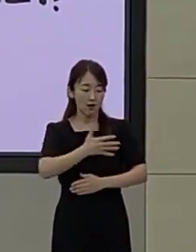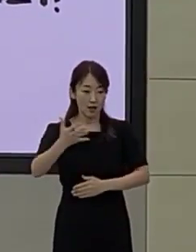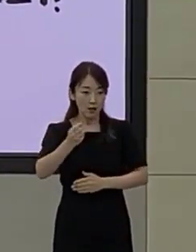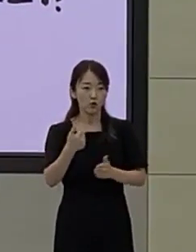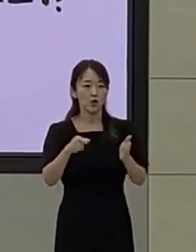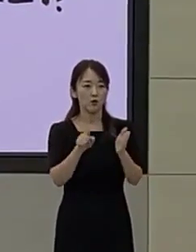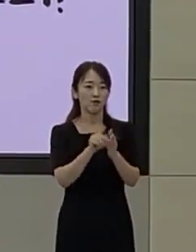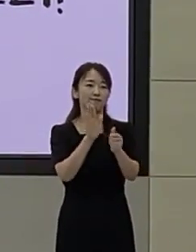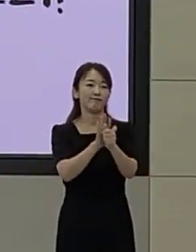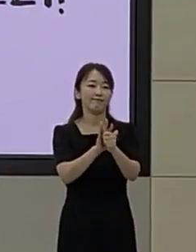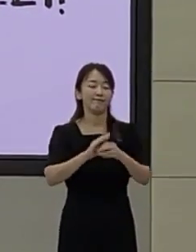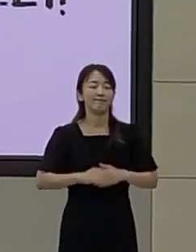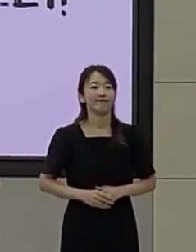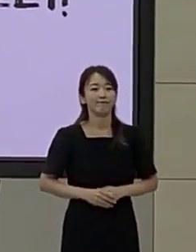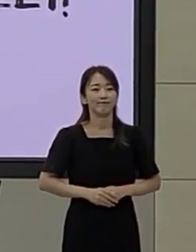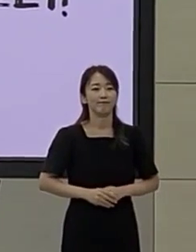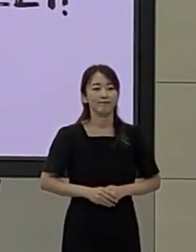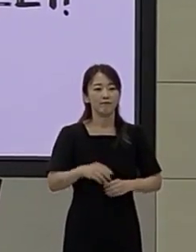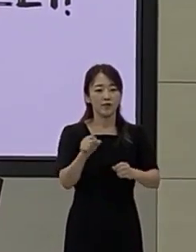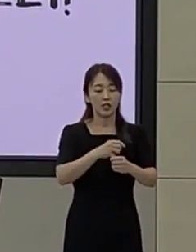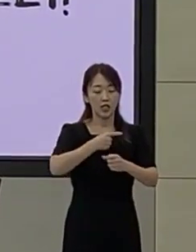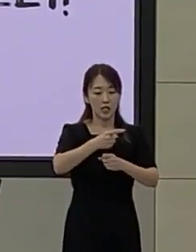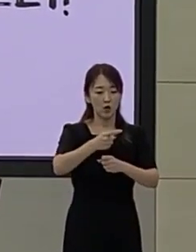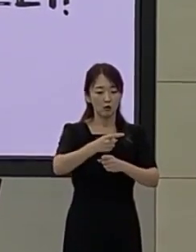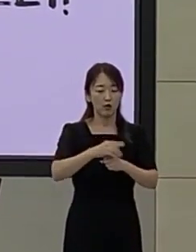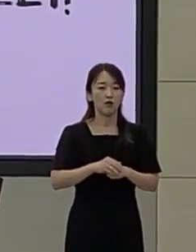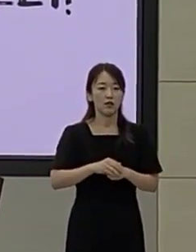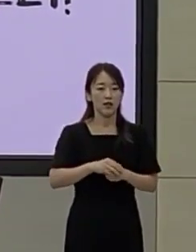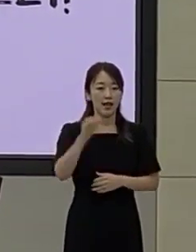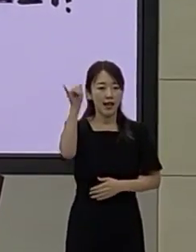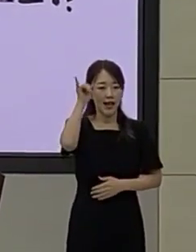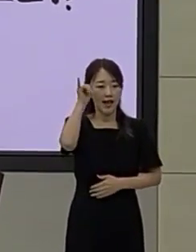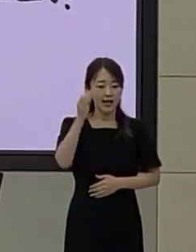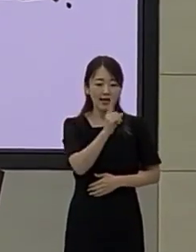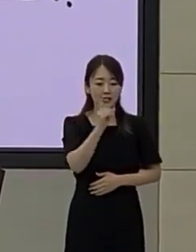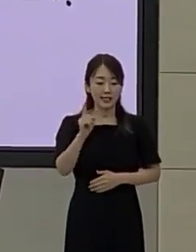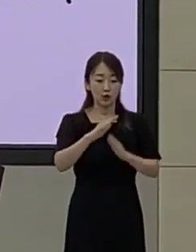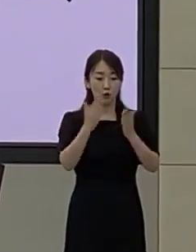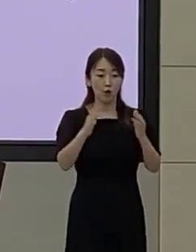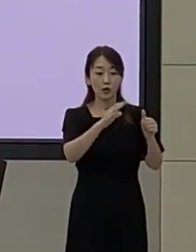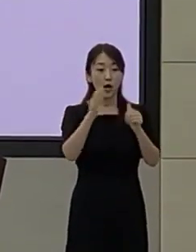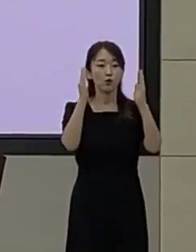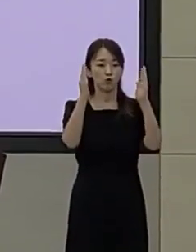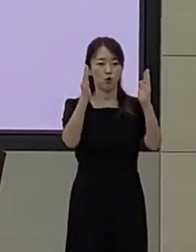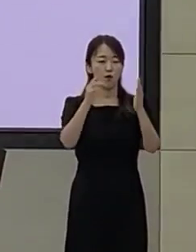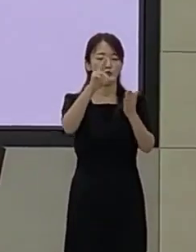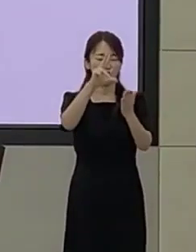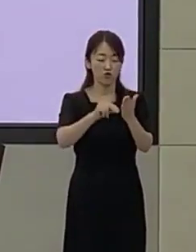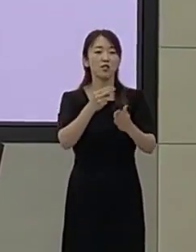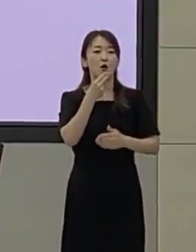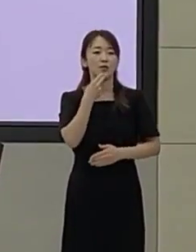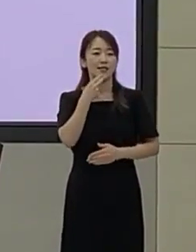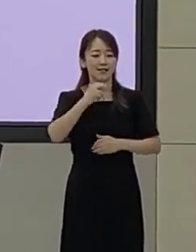갖추도록 노력하겠습니다. 특히 내년부터 도입되는 AI 디지털 교과서 활용 수업이